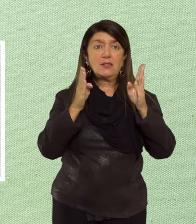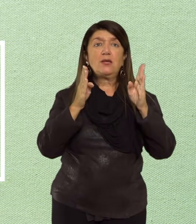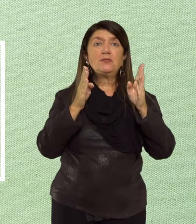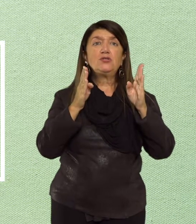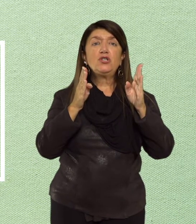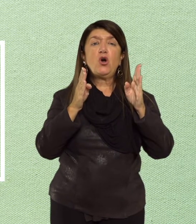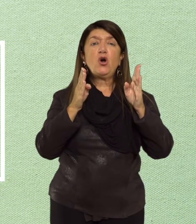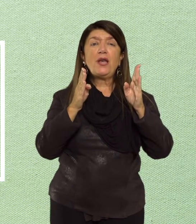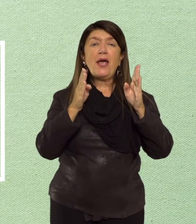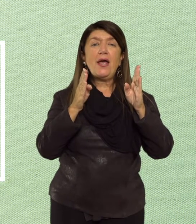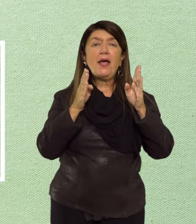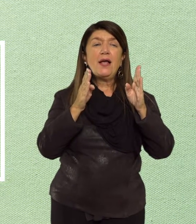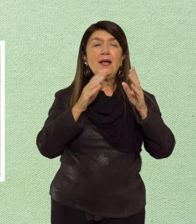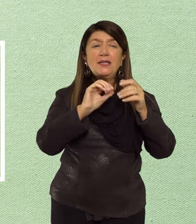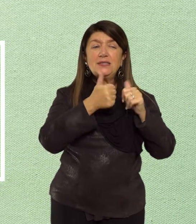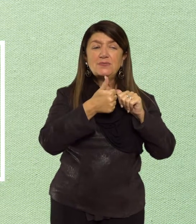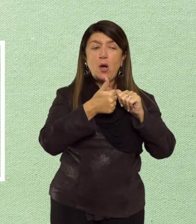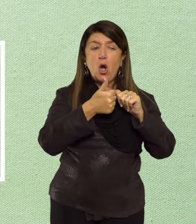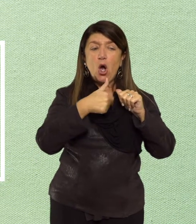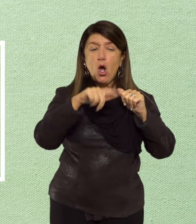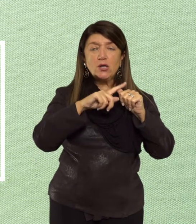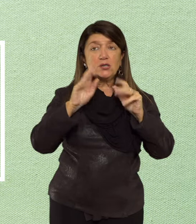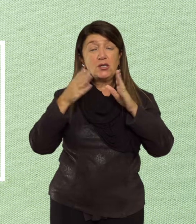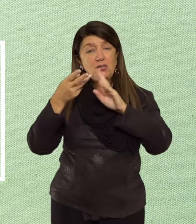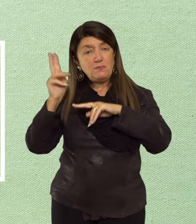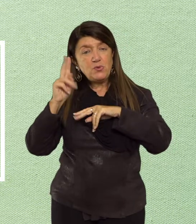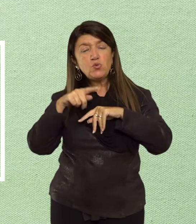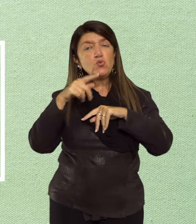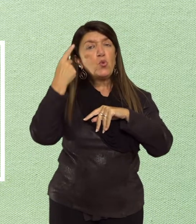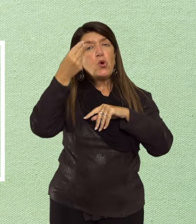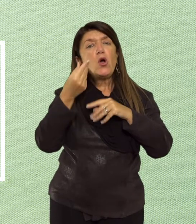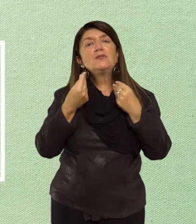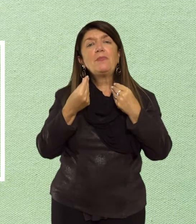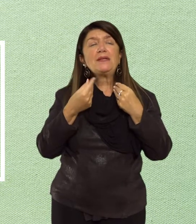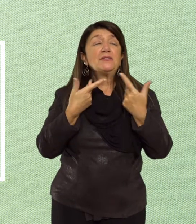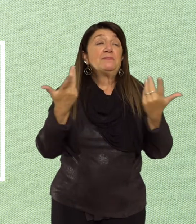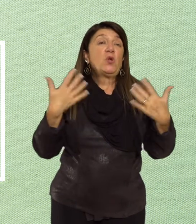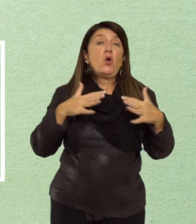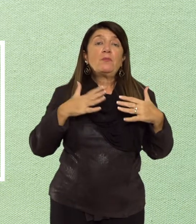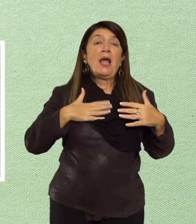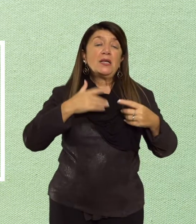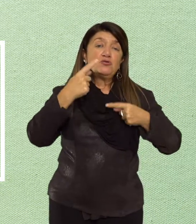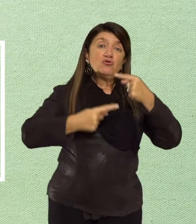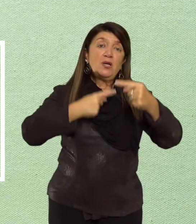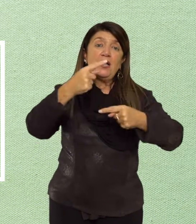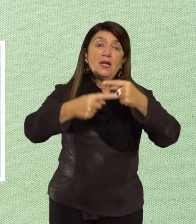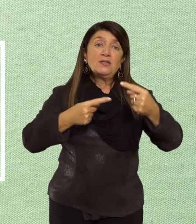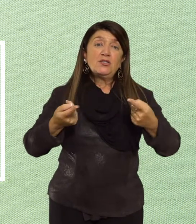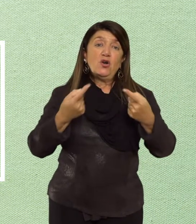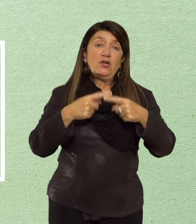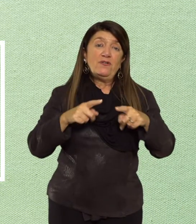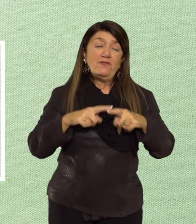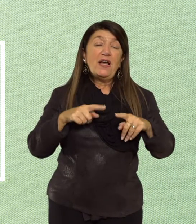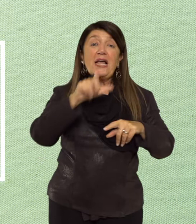sport secondo me definiti perché minori? come ormai da generazione in generazione si passa questa cosa, no? Che in Italia lo sport principale è